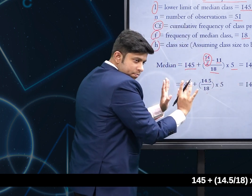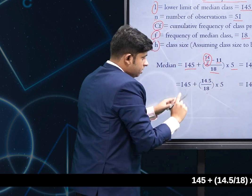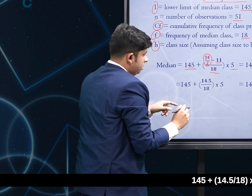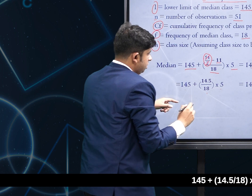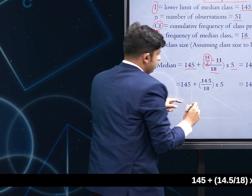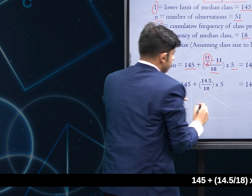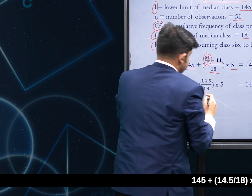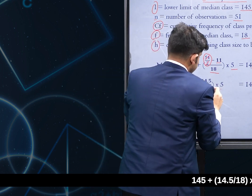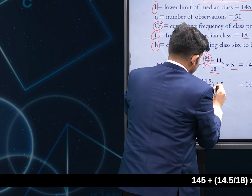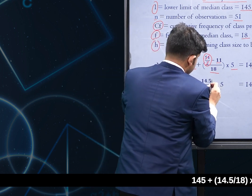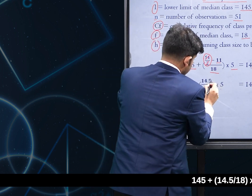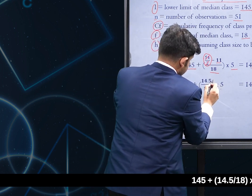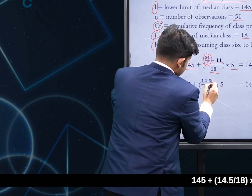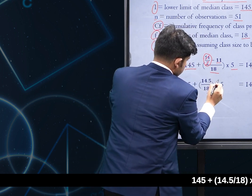14.5/18 ఇంటూ 5.